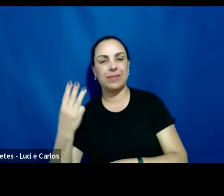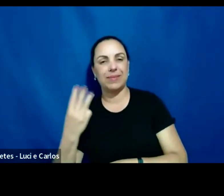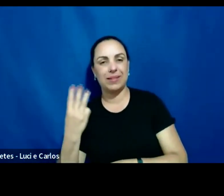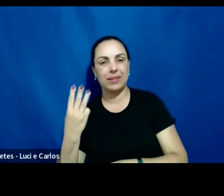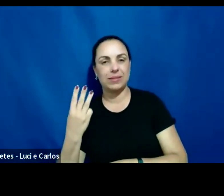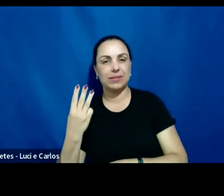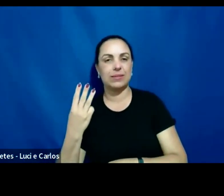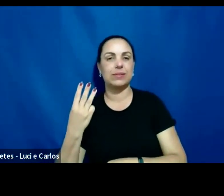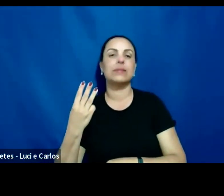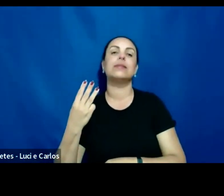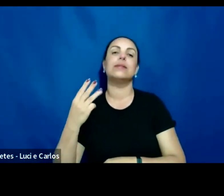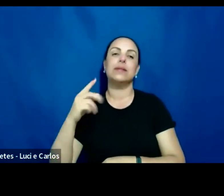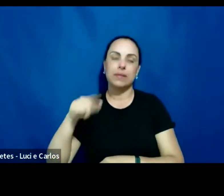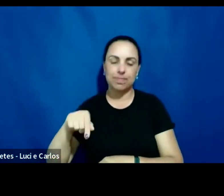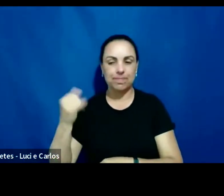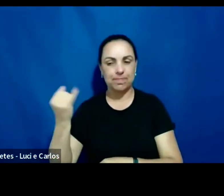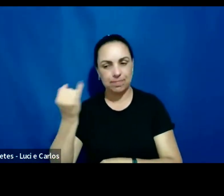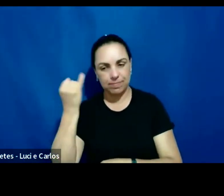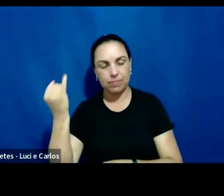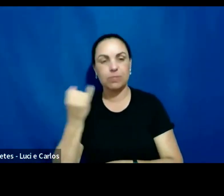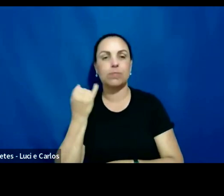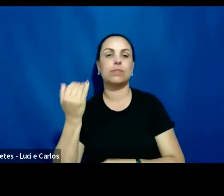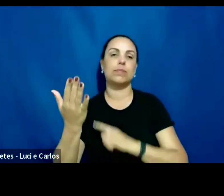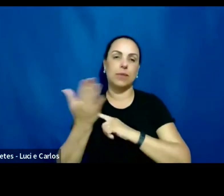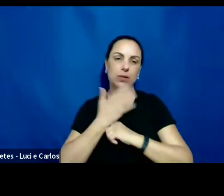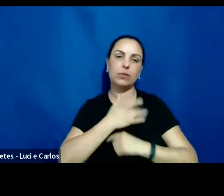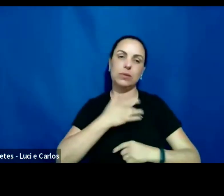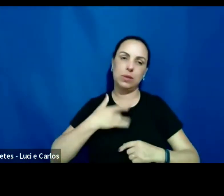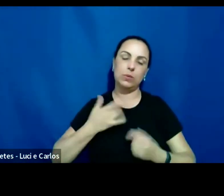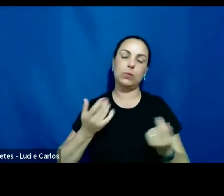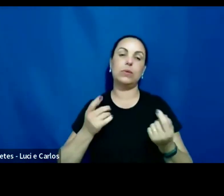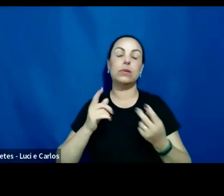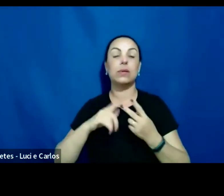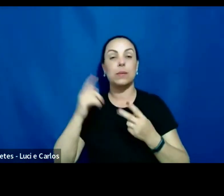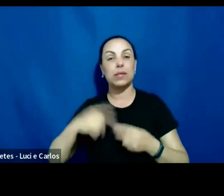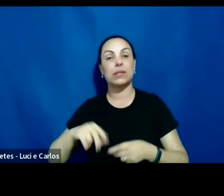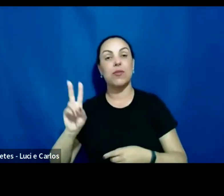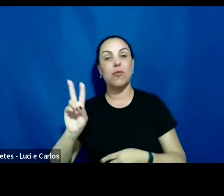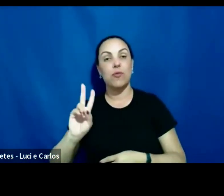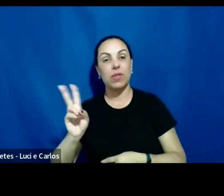precisa. Tá? Isso é fundamental. Vitaminas do complexo B.